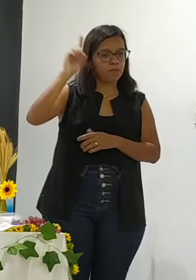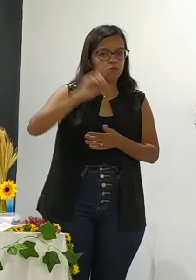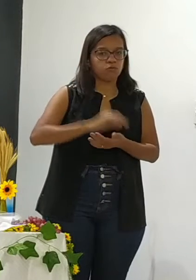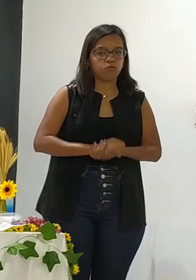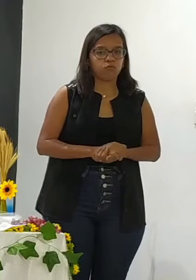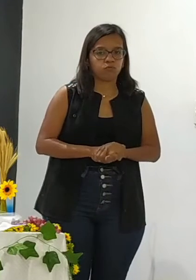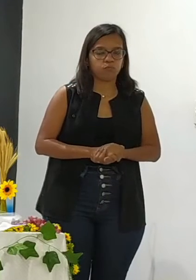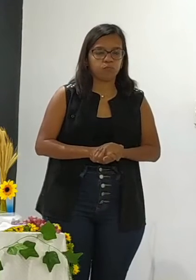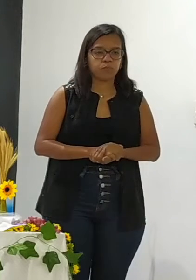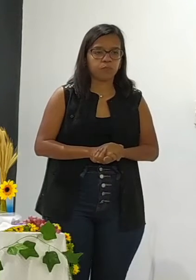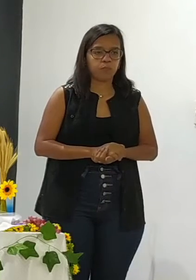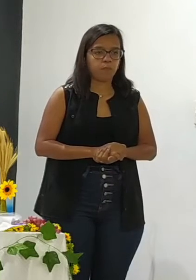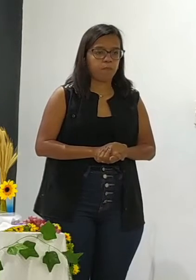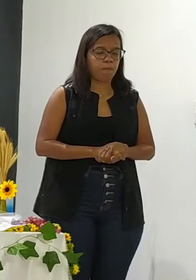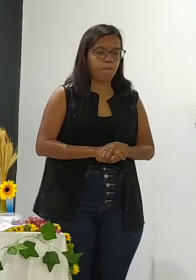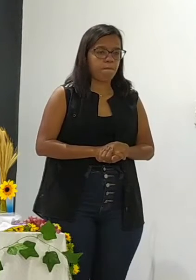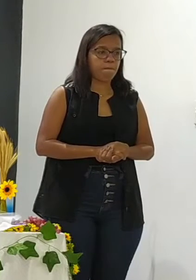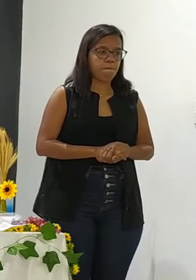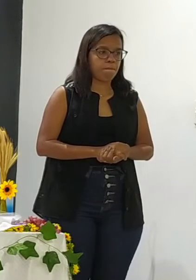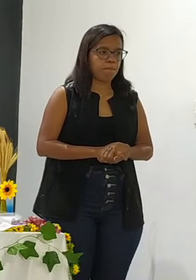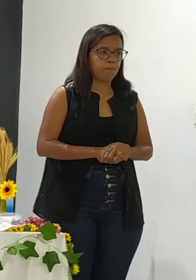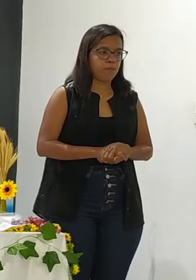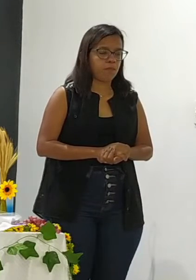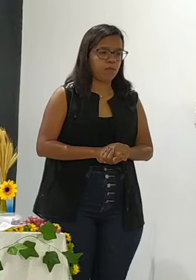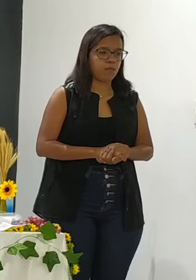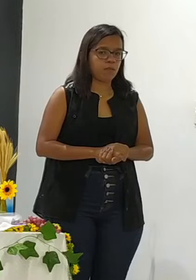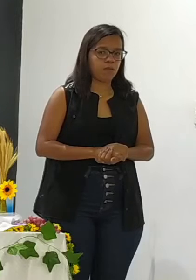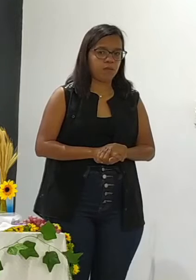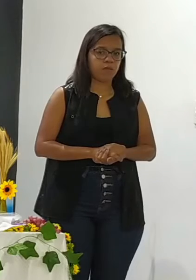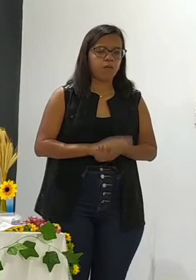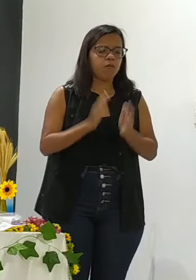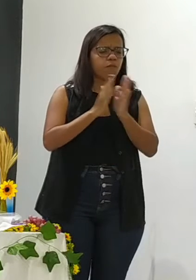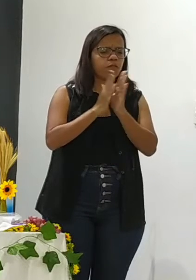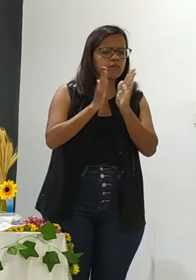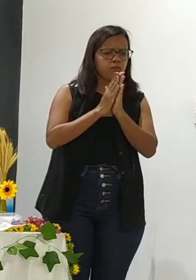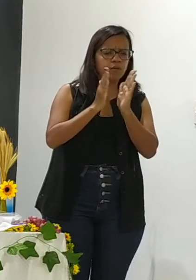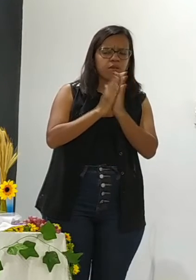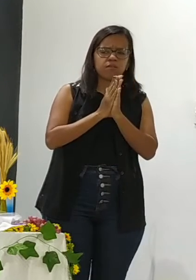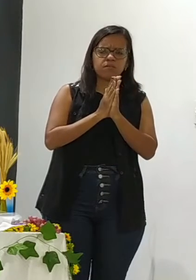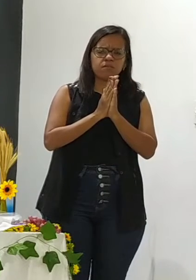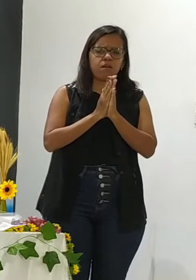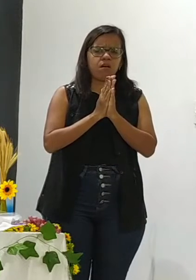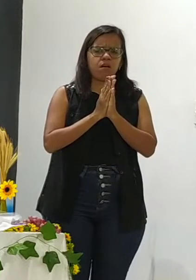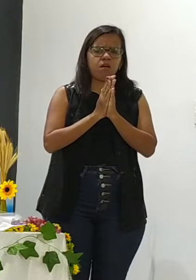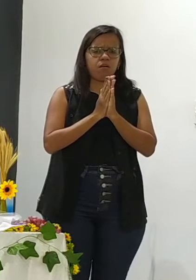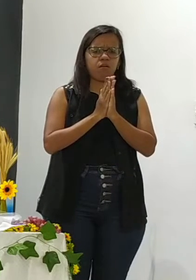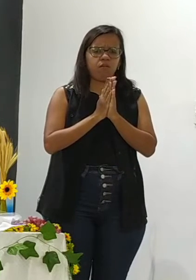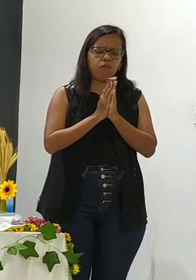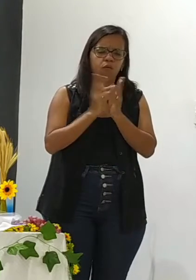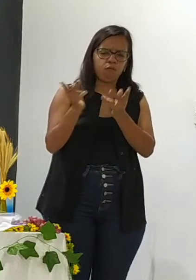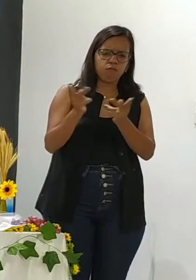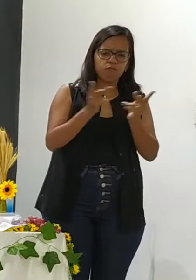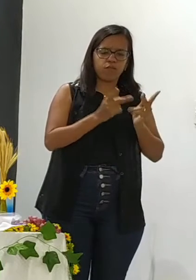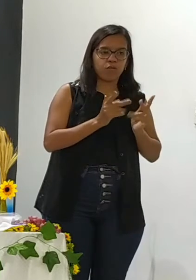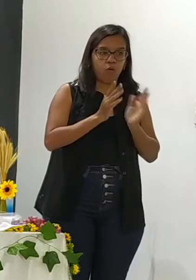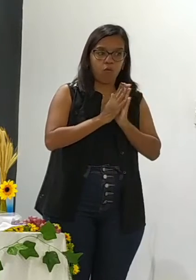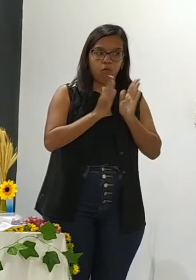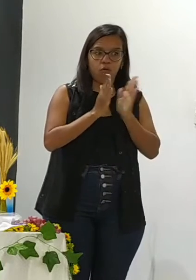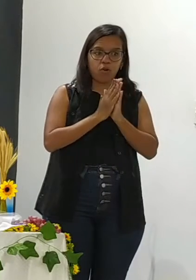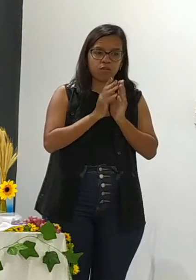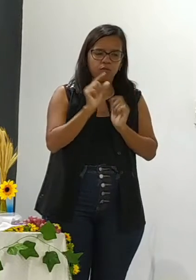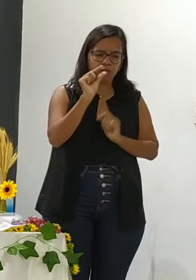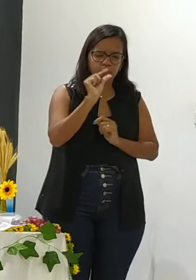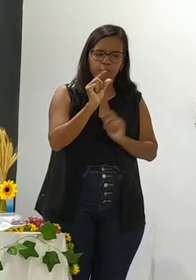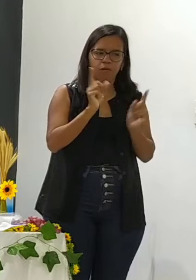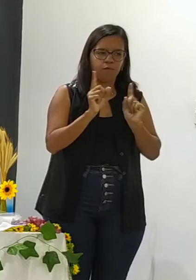nasceu lá no coração do irmão lá, falou assim, vamos fazer uma oraçãozinha aqui. Que não é oraçãozinha, que oraçãozinha não